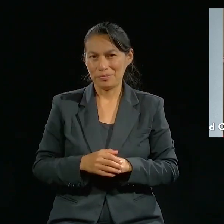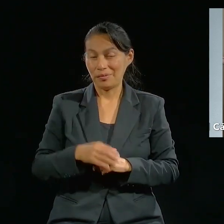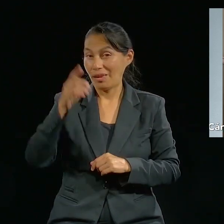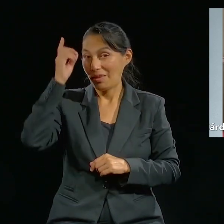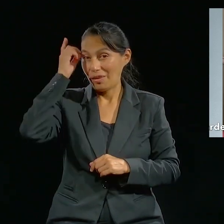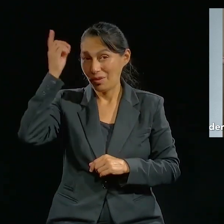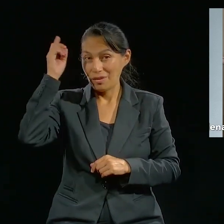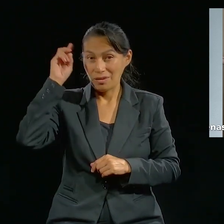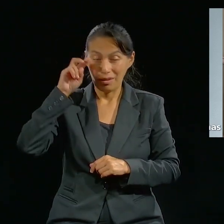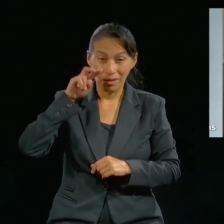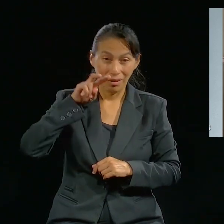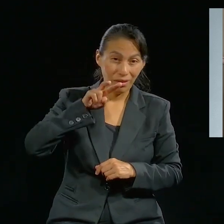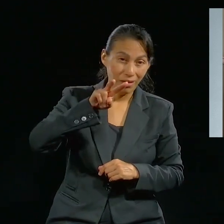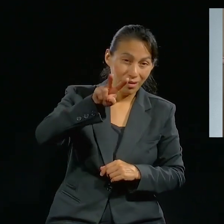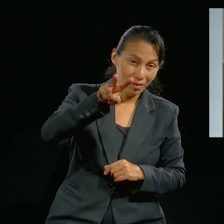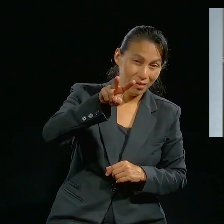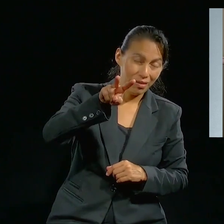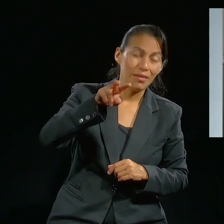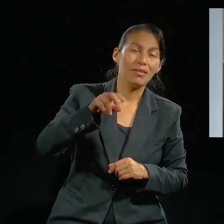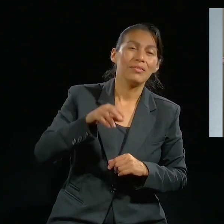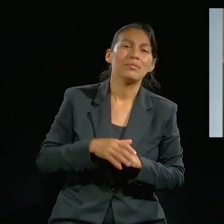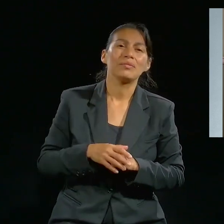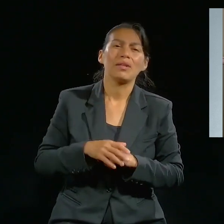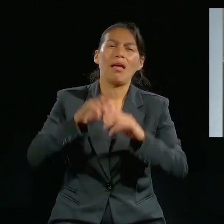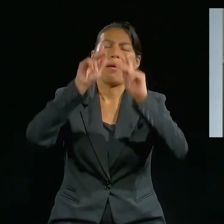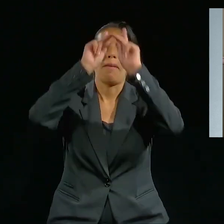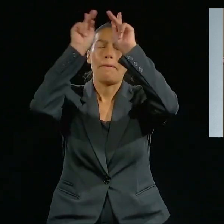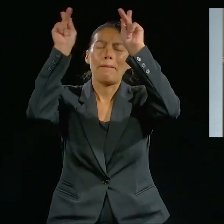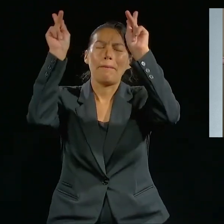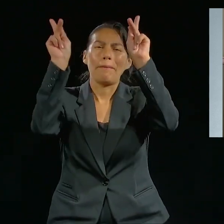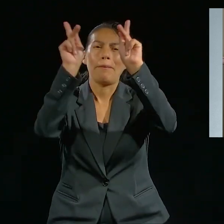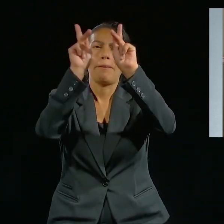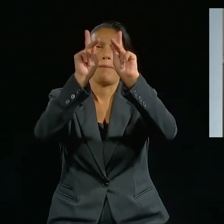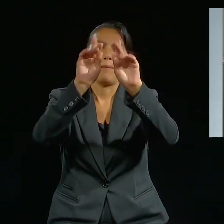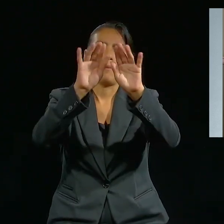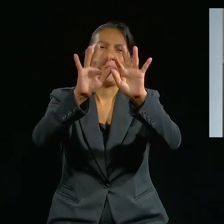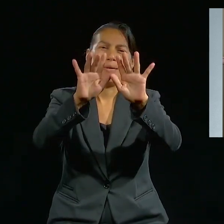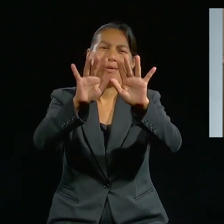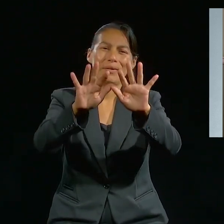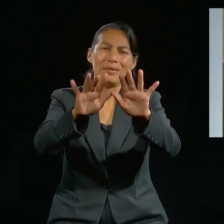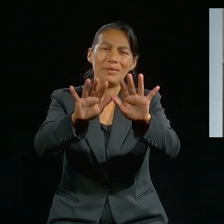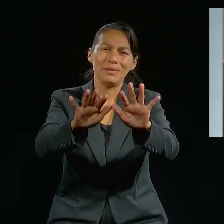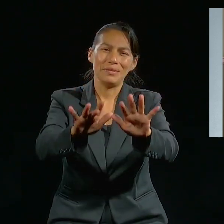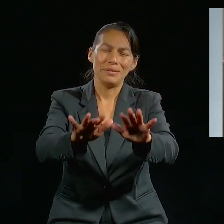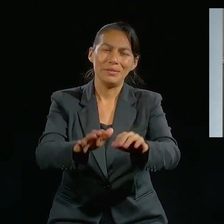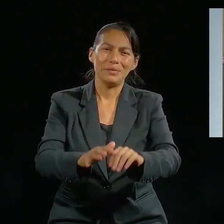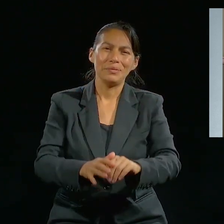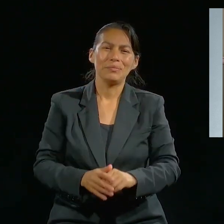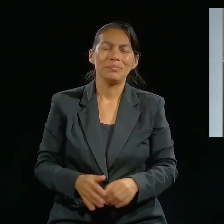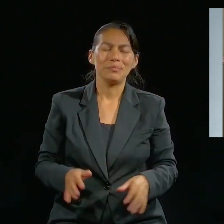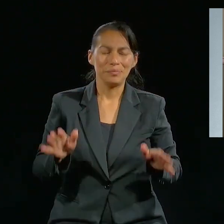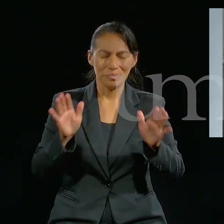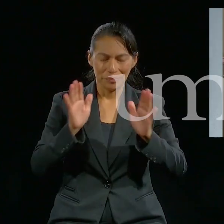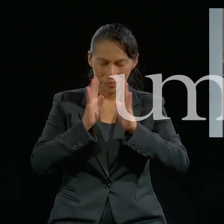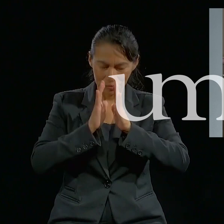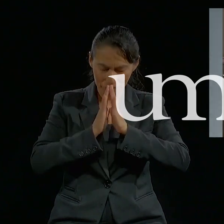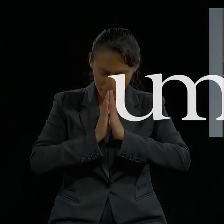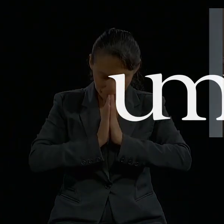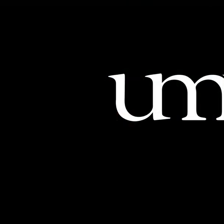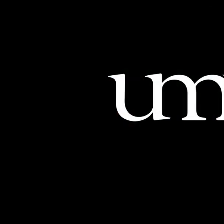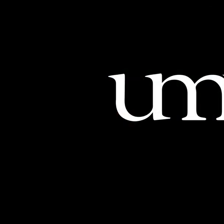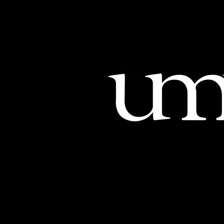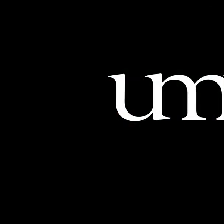alce a ti su rostro y ponga en ti paz Amén